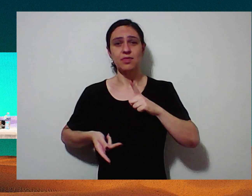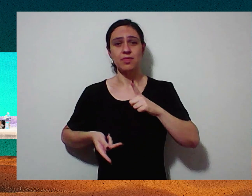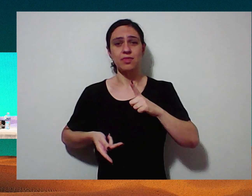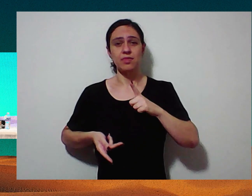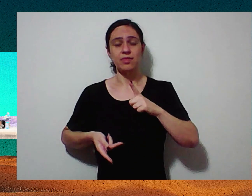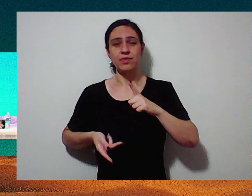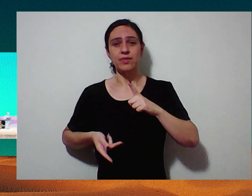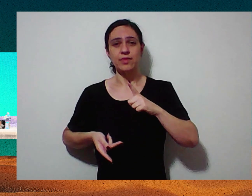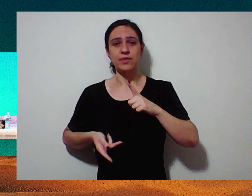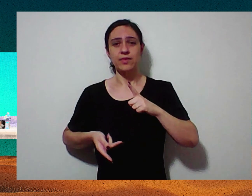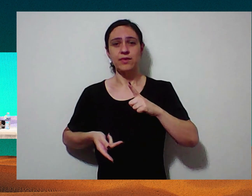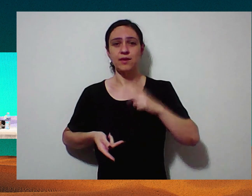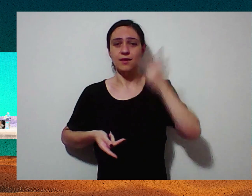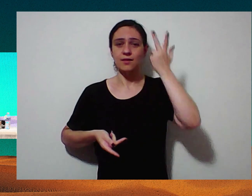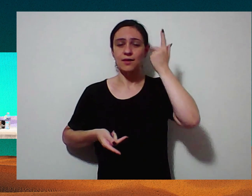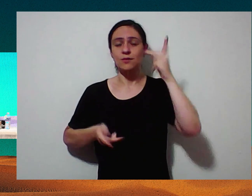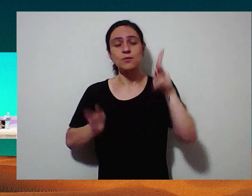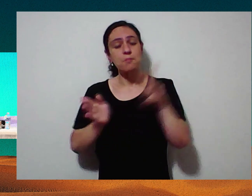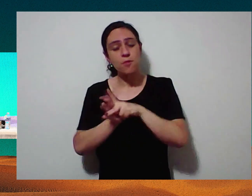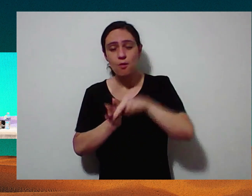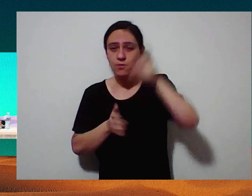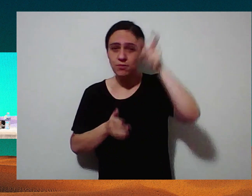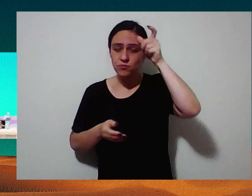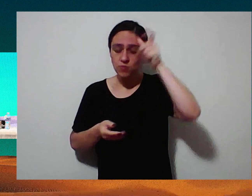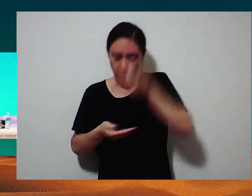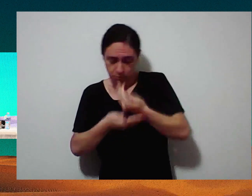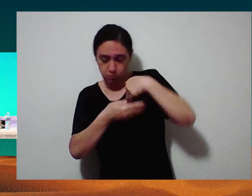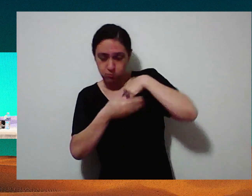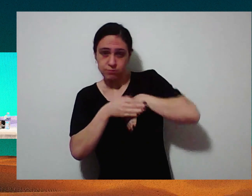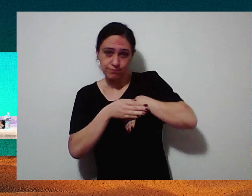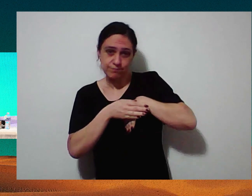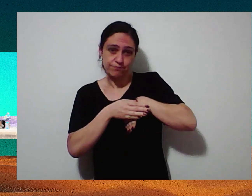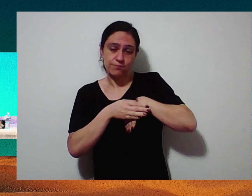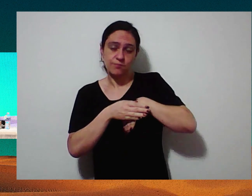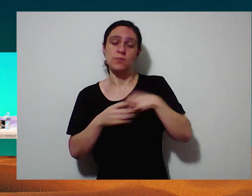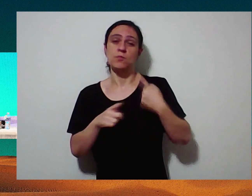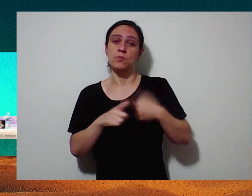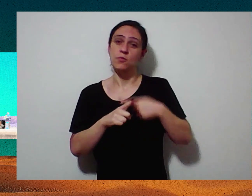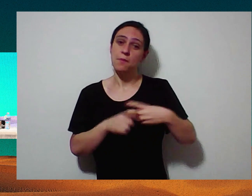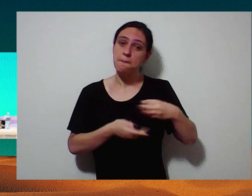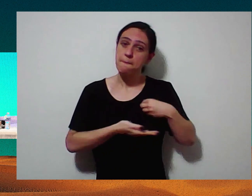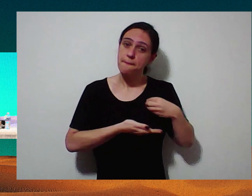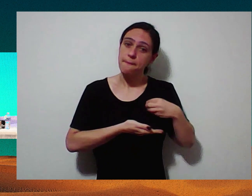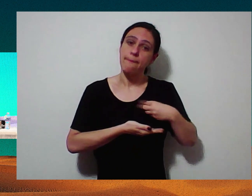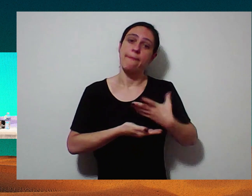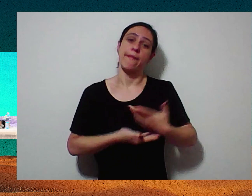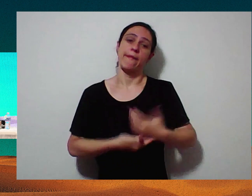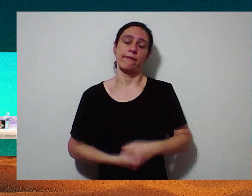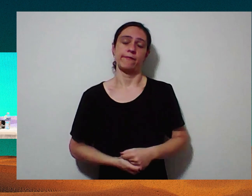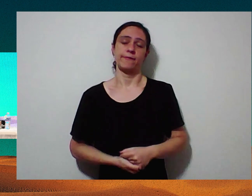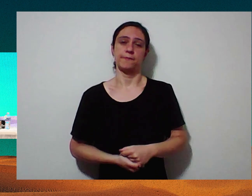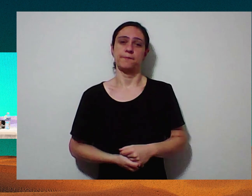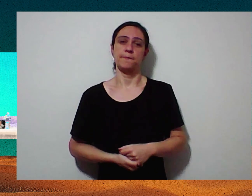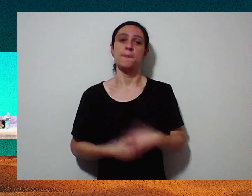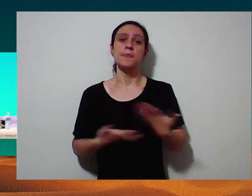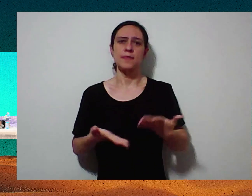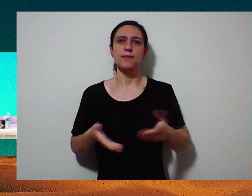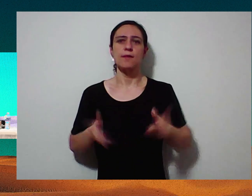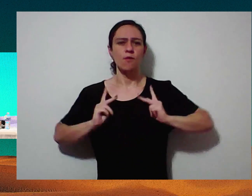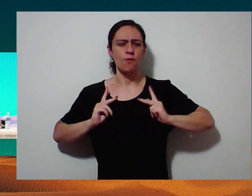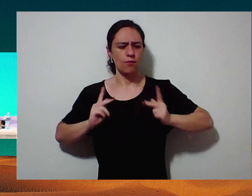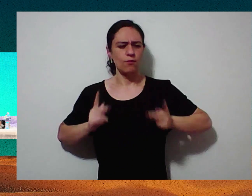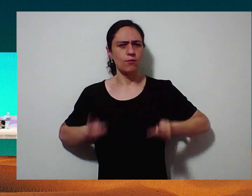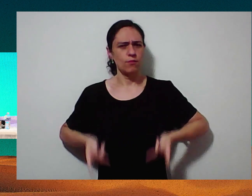fall, man received this sinful nature from the devil. Então, o homem que depois da queda,